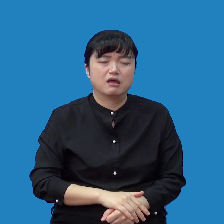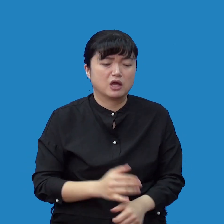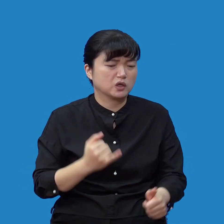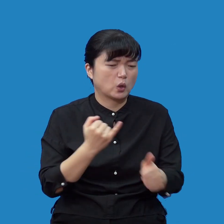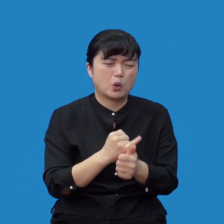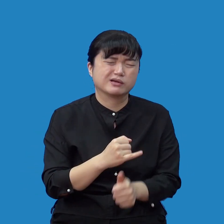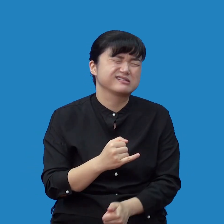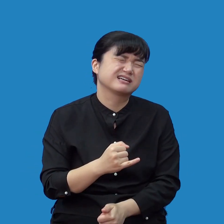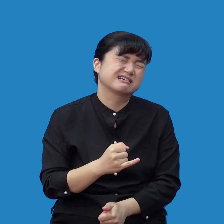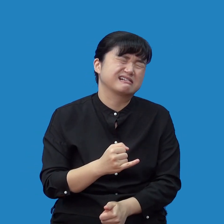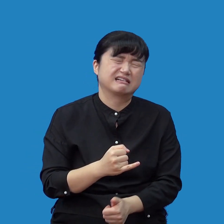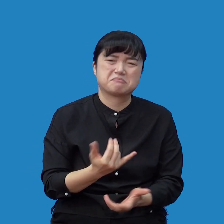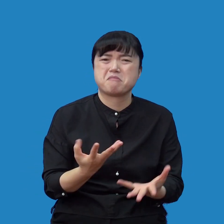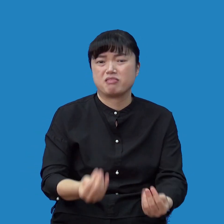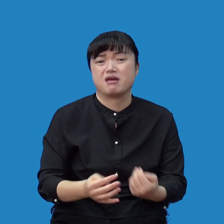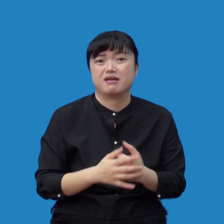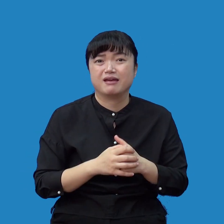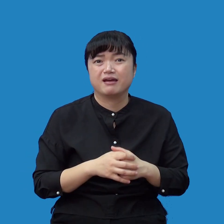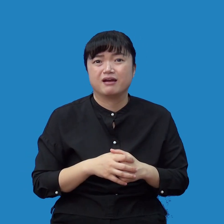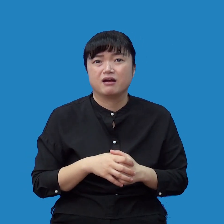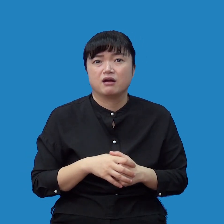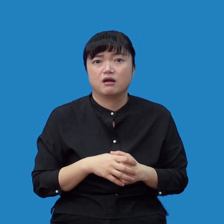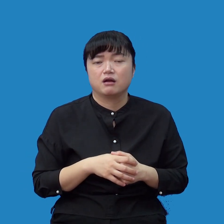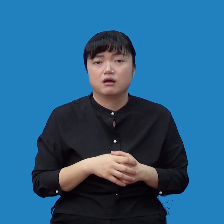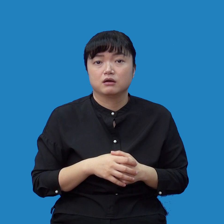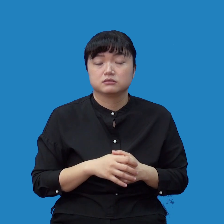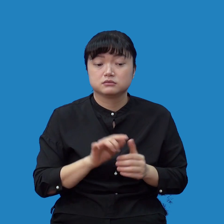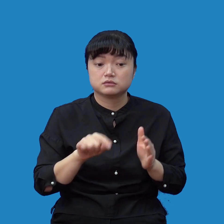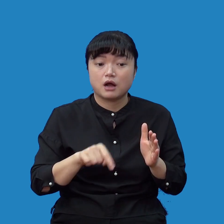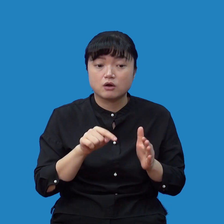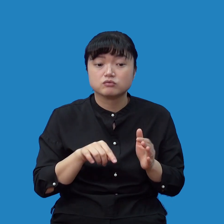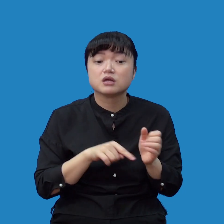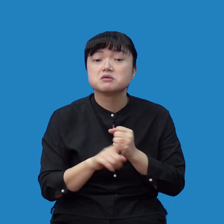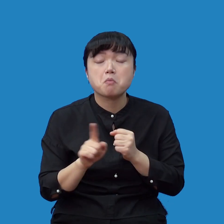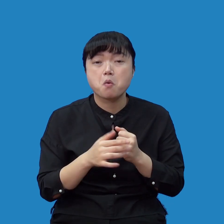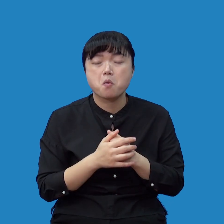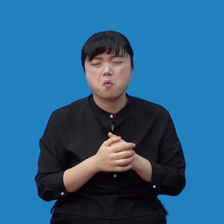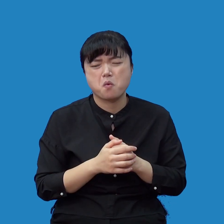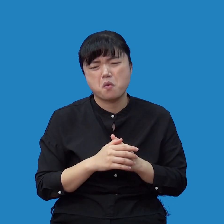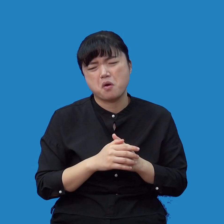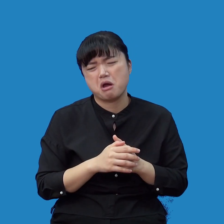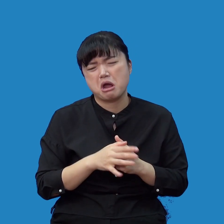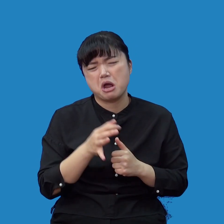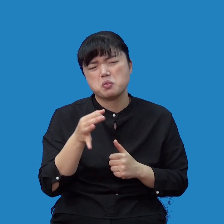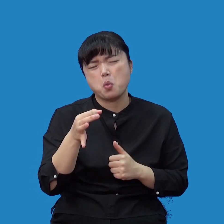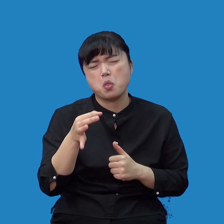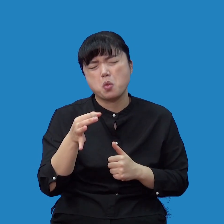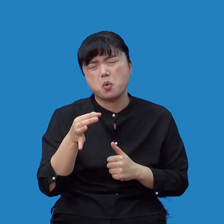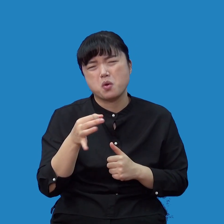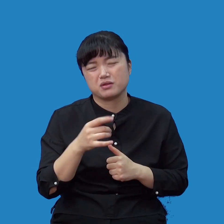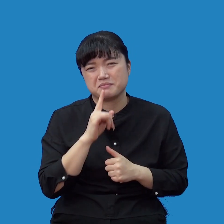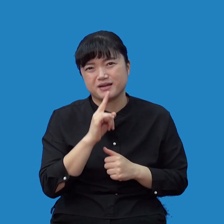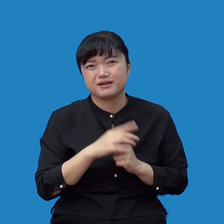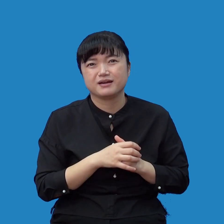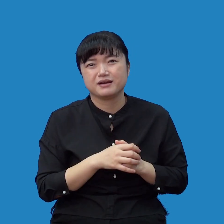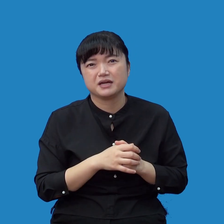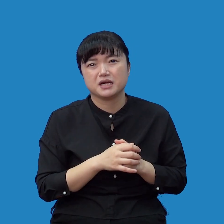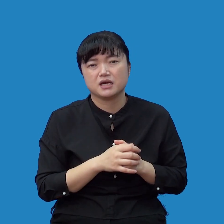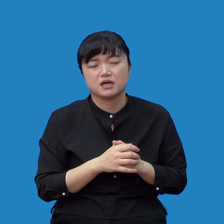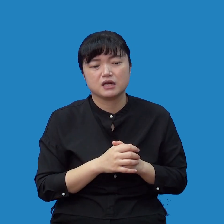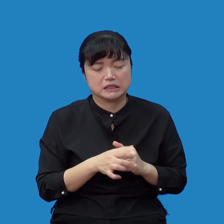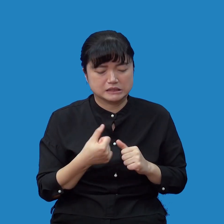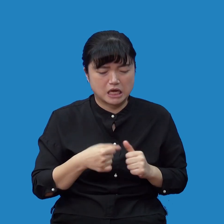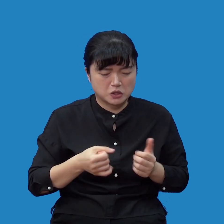결혼 자체를 안 하려고 하기도 하고요. 근데 그 중에 하나가 경제적인 부담 때문입니다. 이